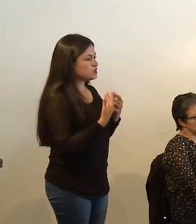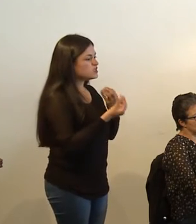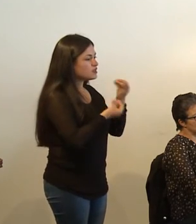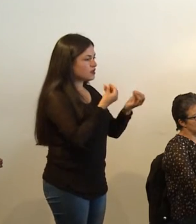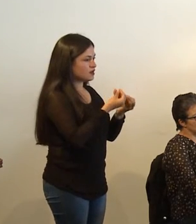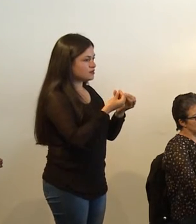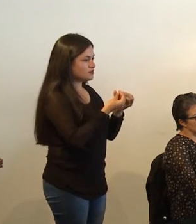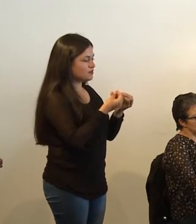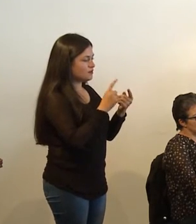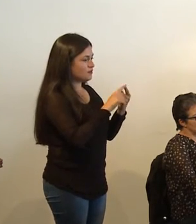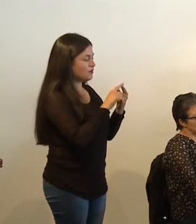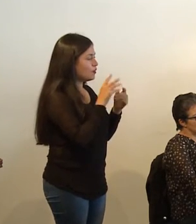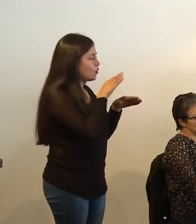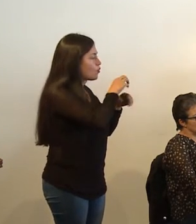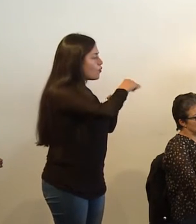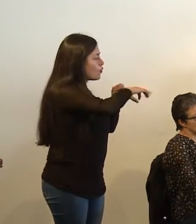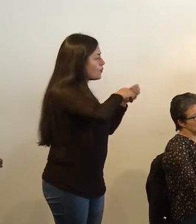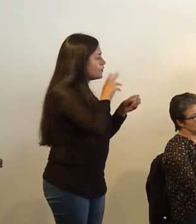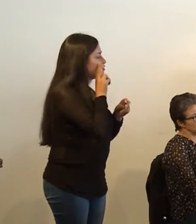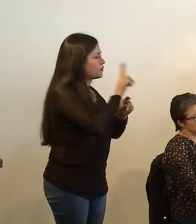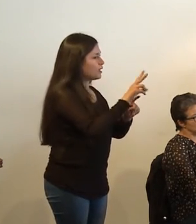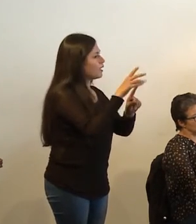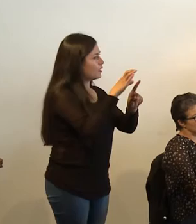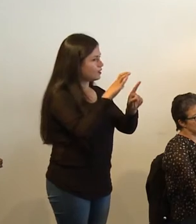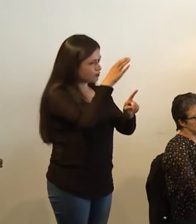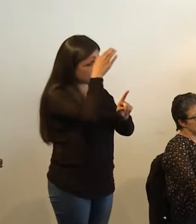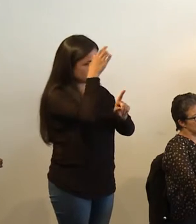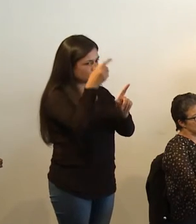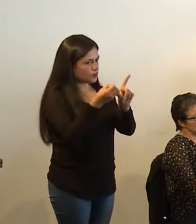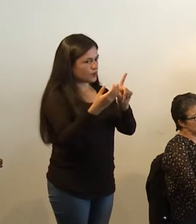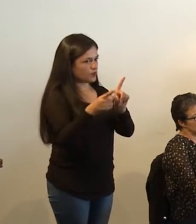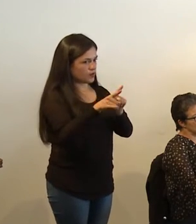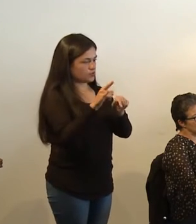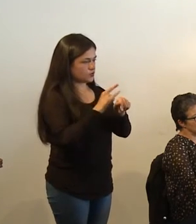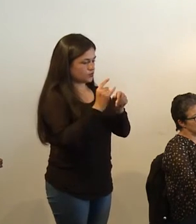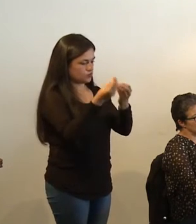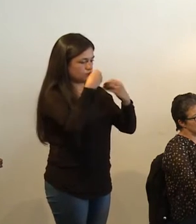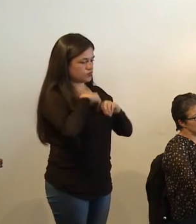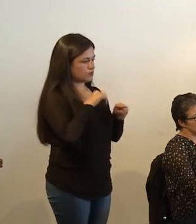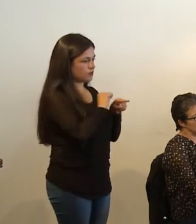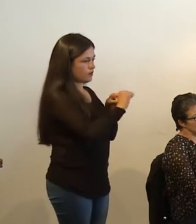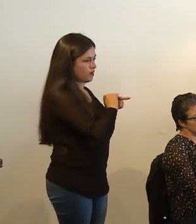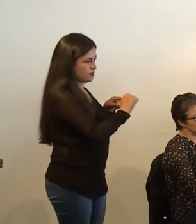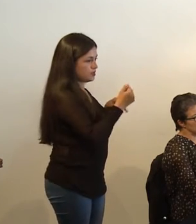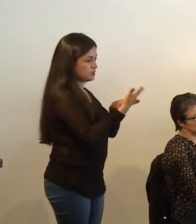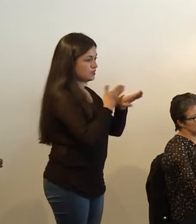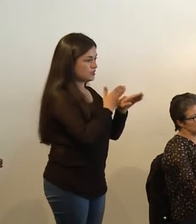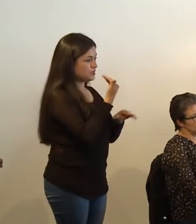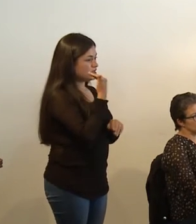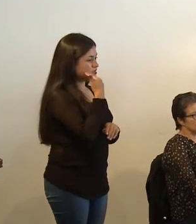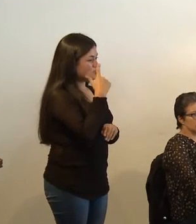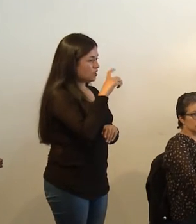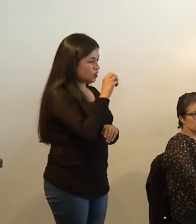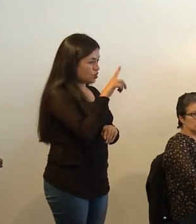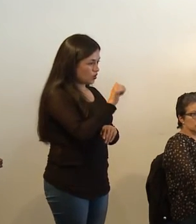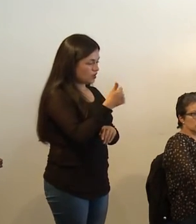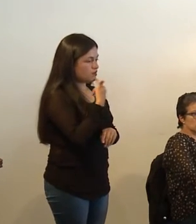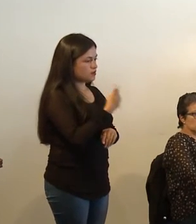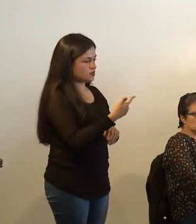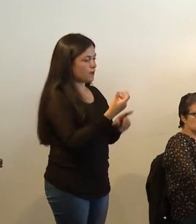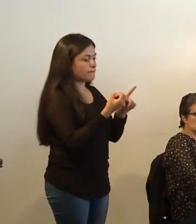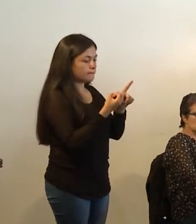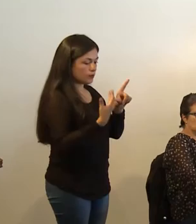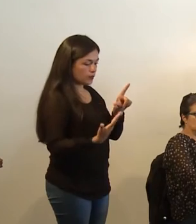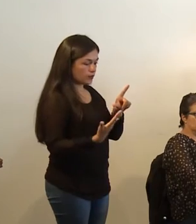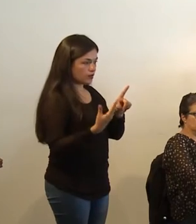lo hacen inspirados en esa concepción, o como decía Lola, en los años 80, gente que se identificaba con la educación popular